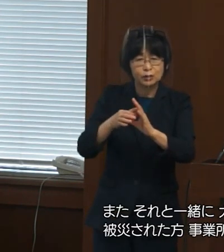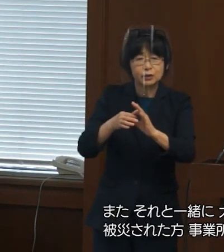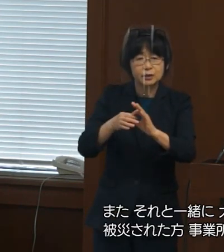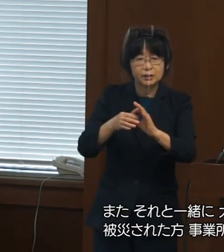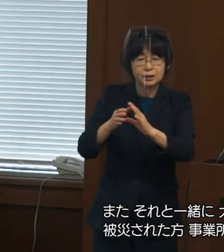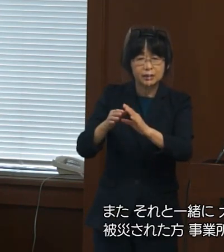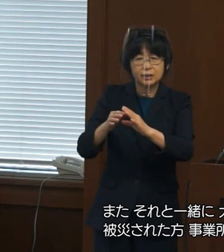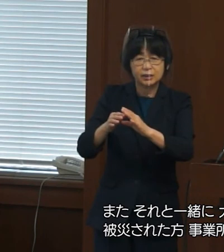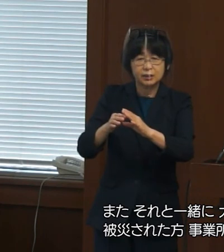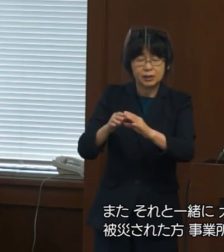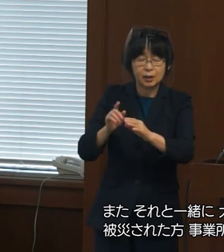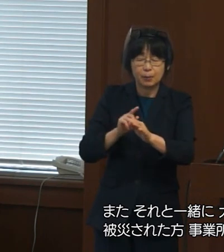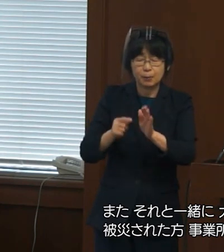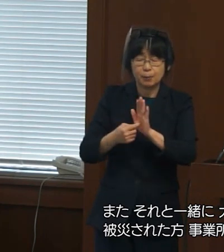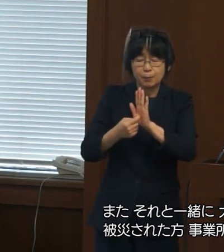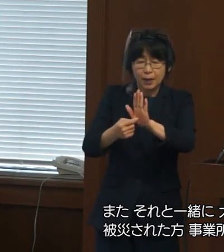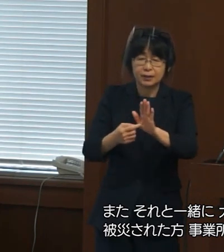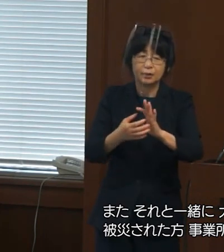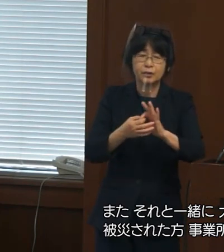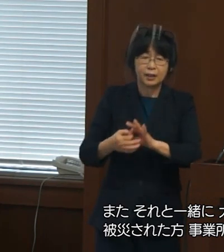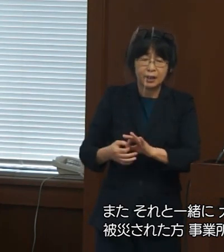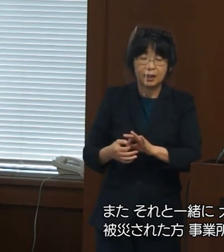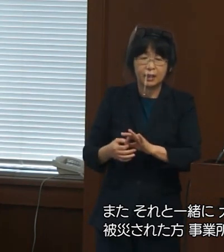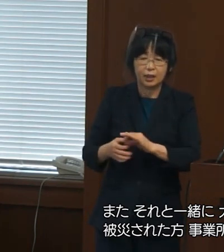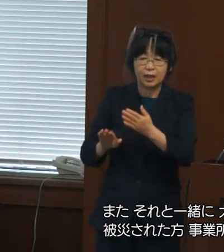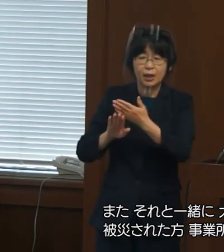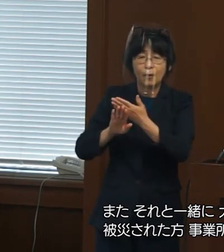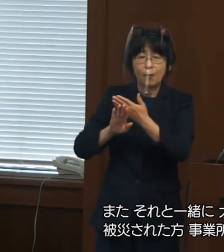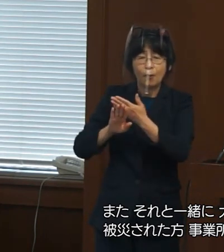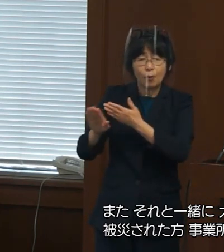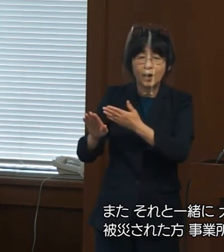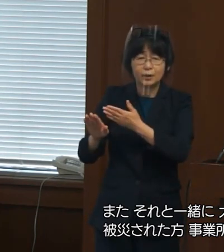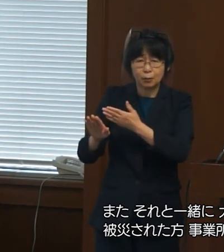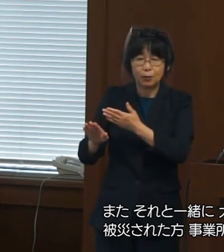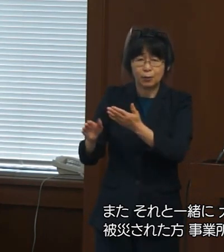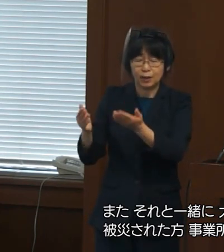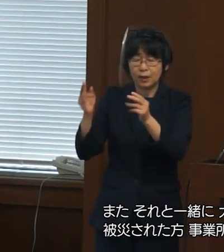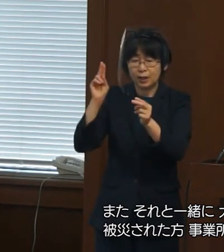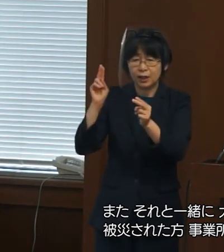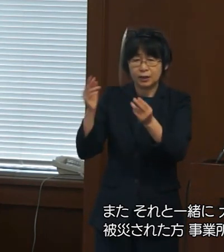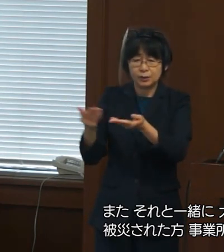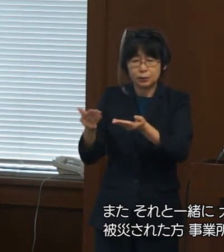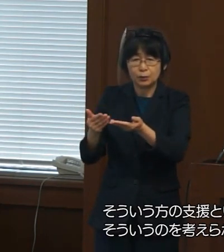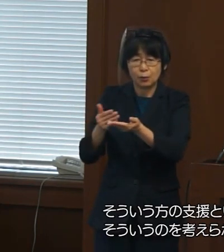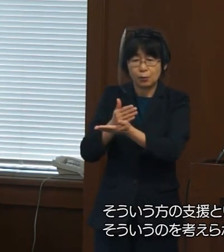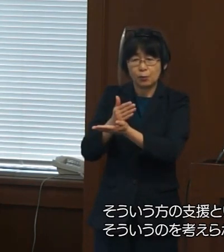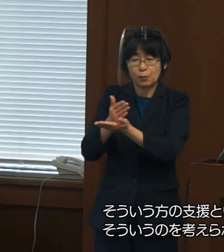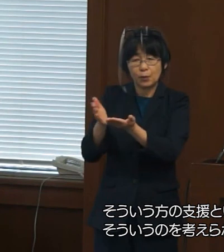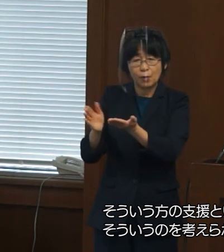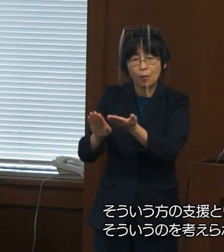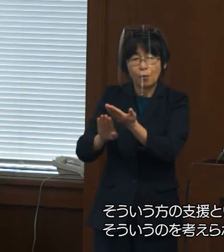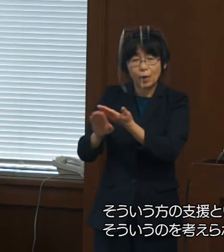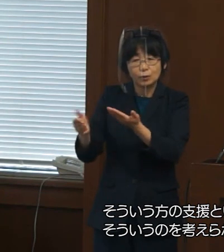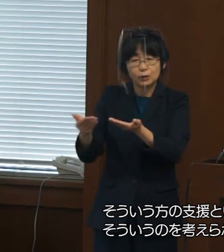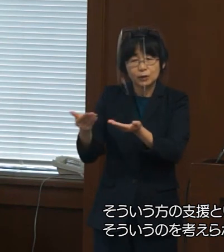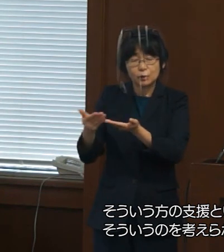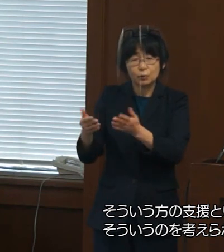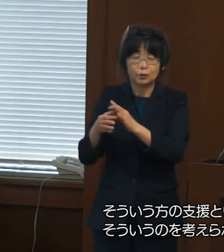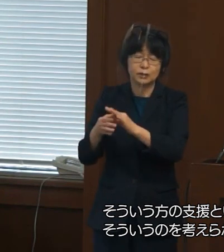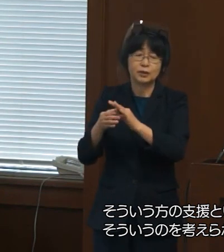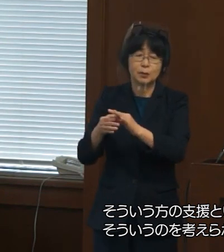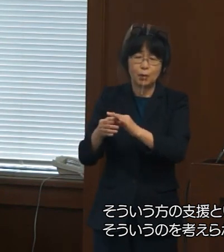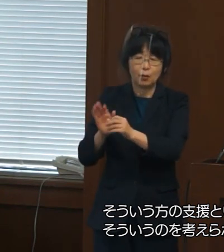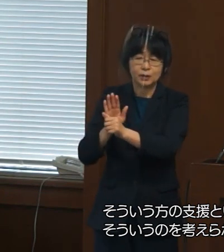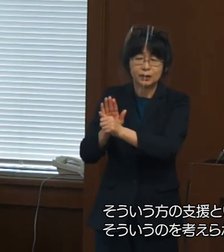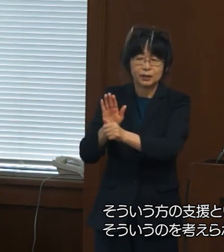一緒に大雨で3年で2回被災された方も事業者の方もいるということで、そういう方の支援というのは今